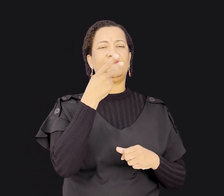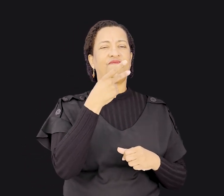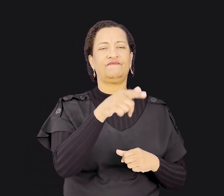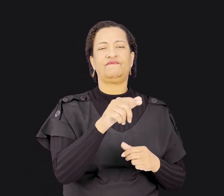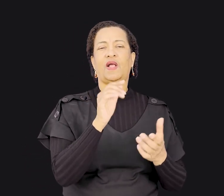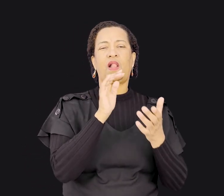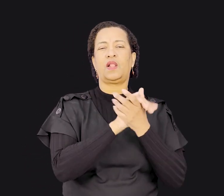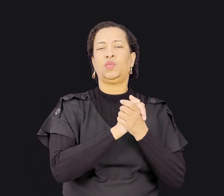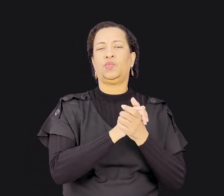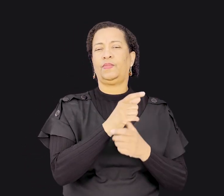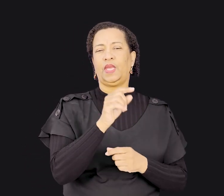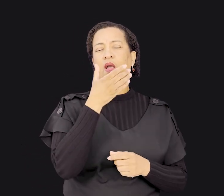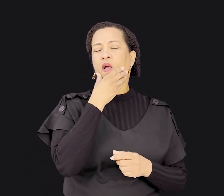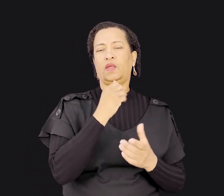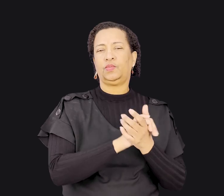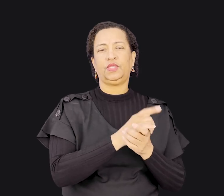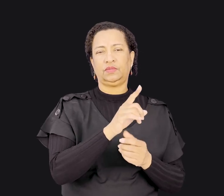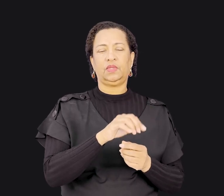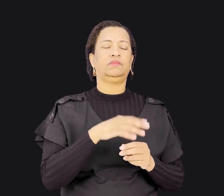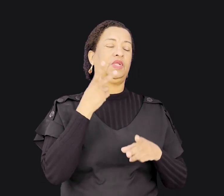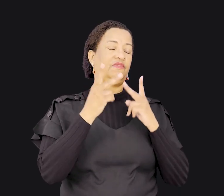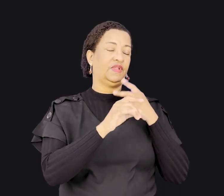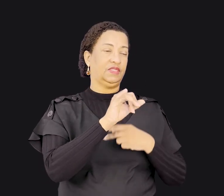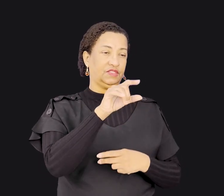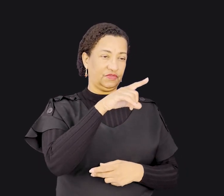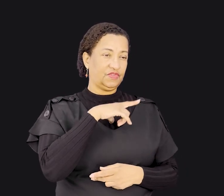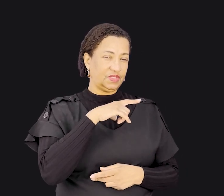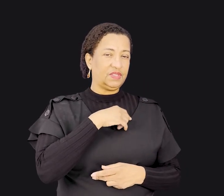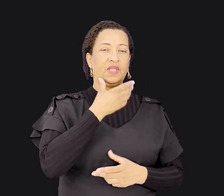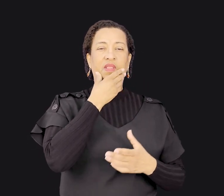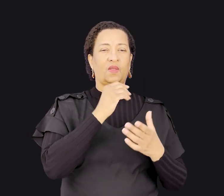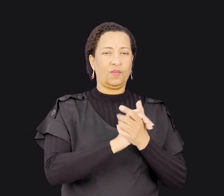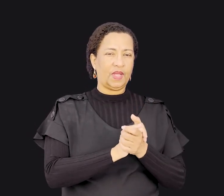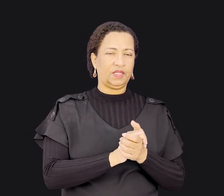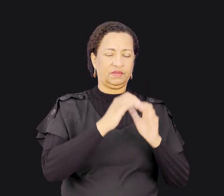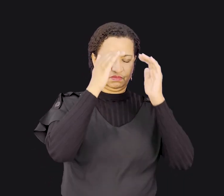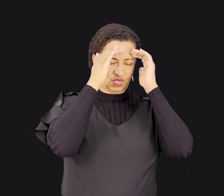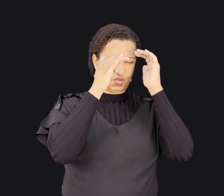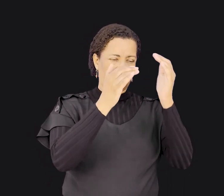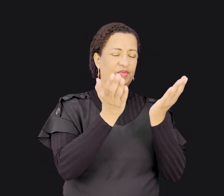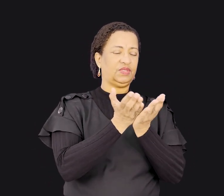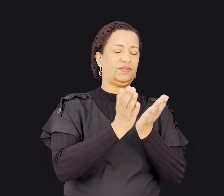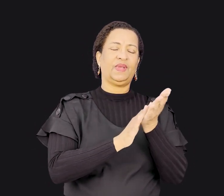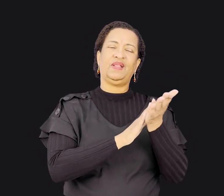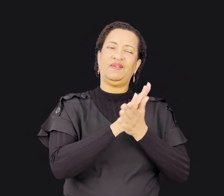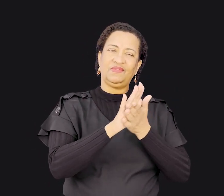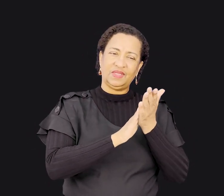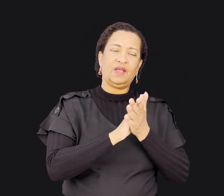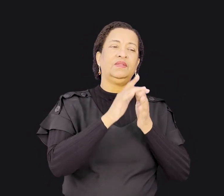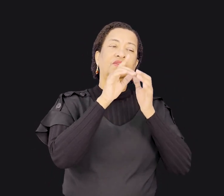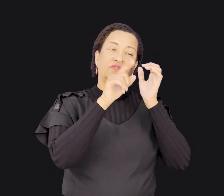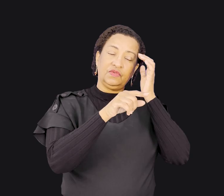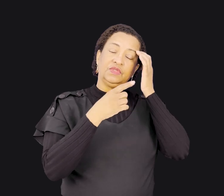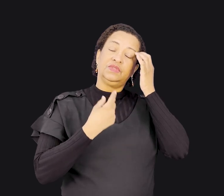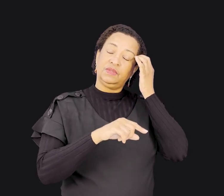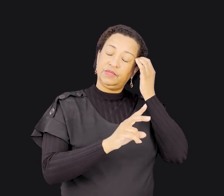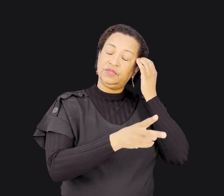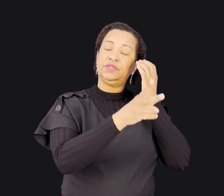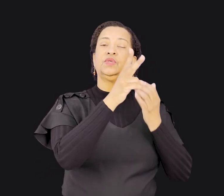ele disse à mulher: mulher, se você tem um marido que não obedece à palavra, seja espiritual, porque você não conseguirá ser como